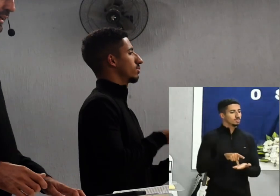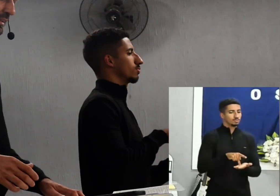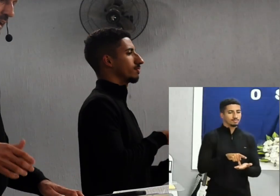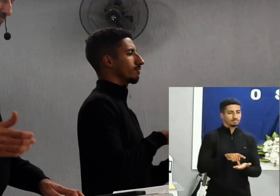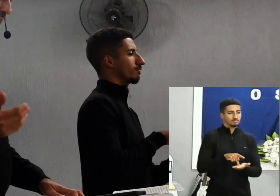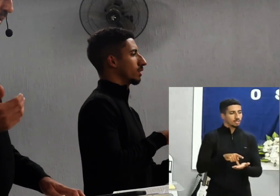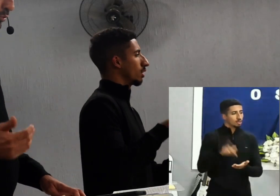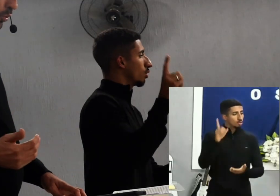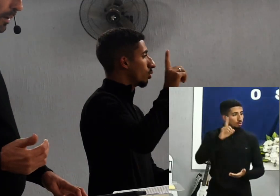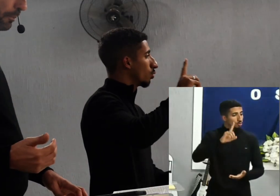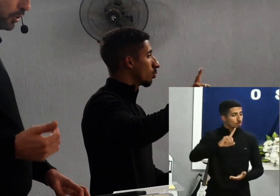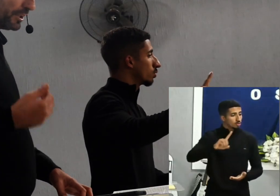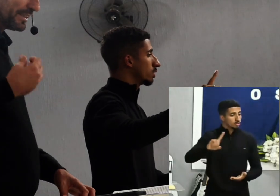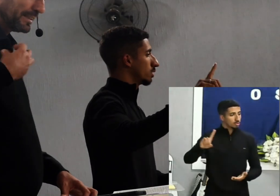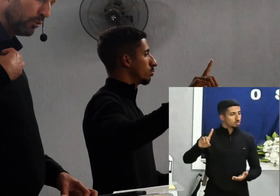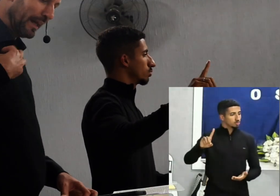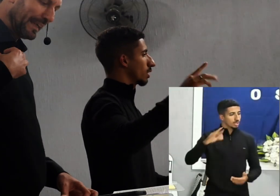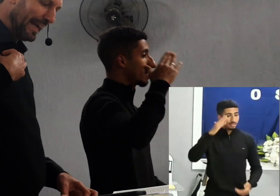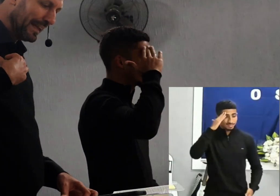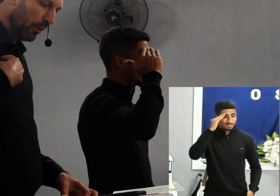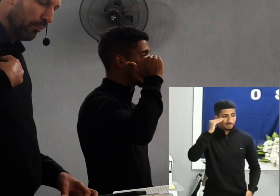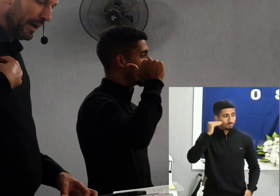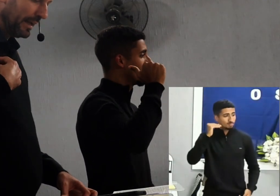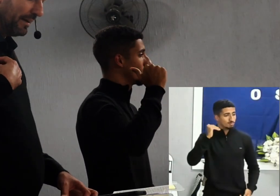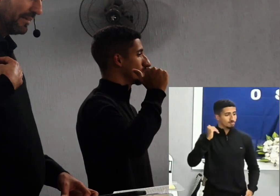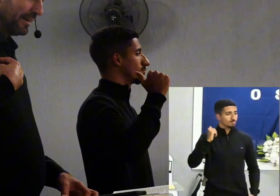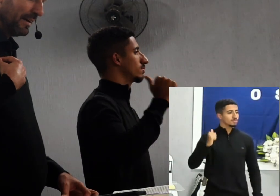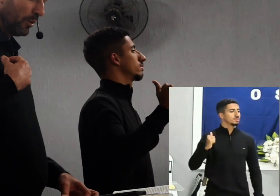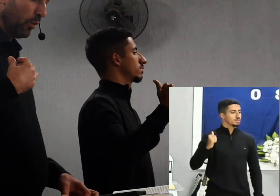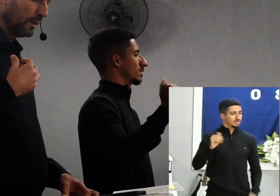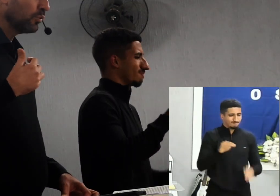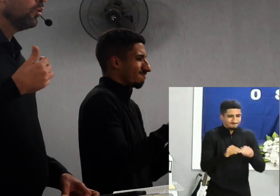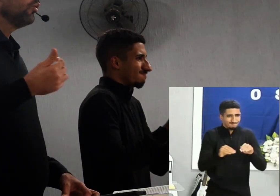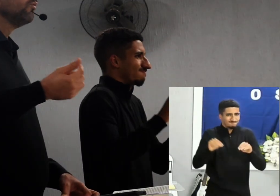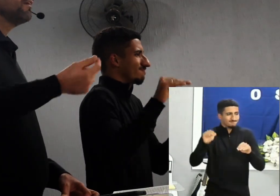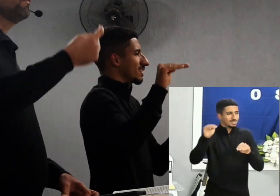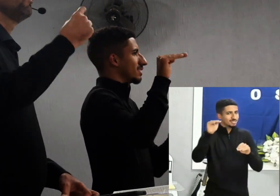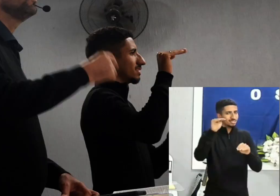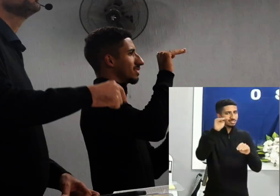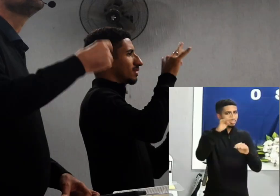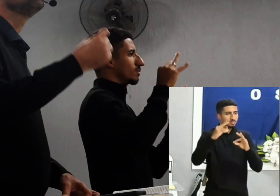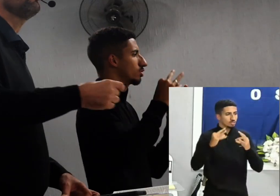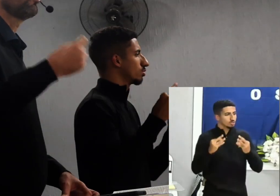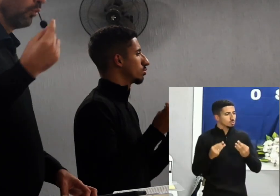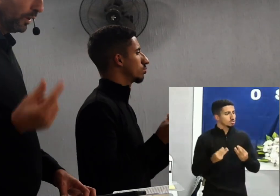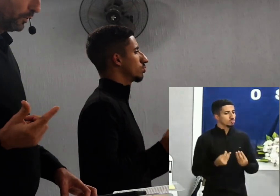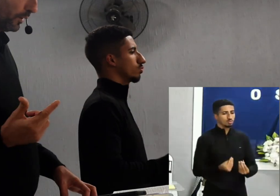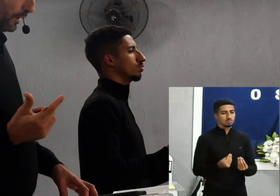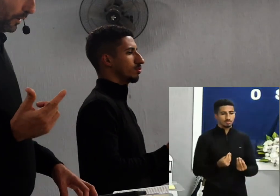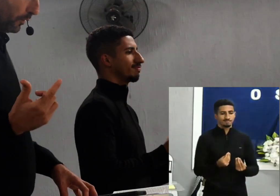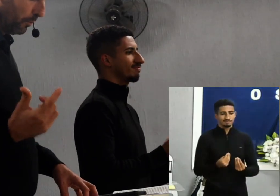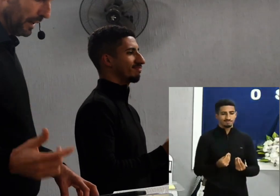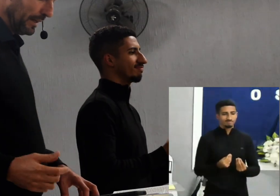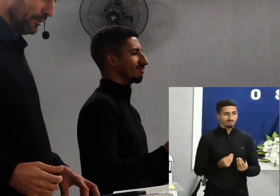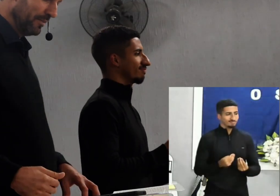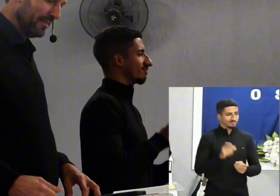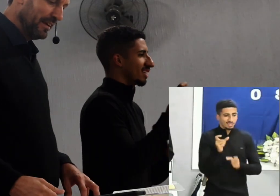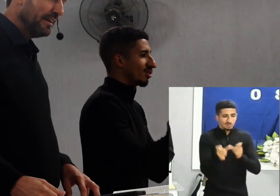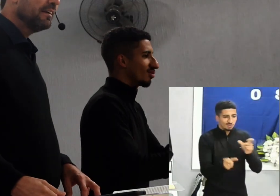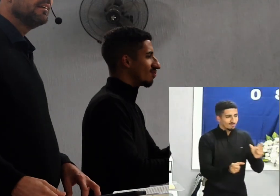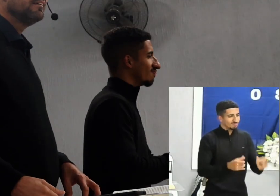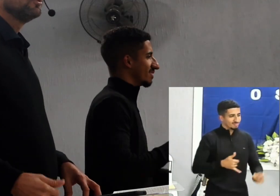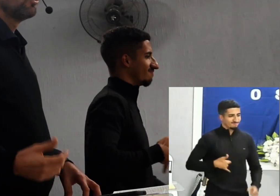humana será tanto uma projeção da queda humana, quanto uma fonte de orgulho